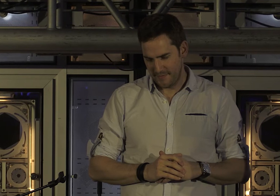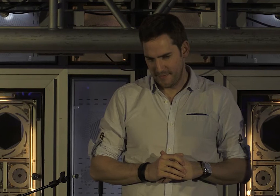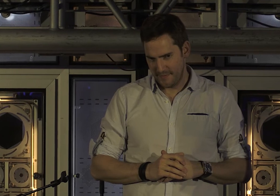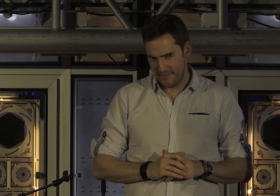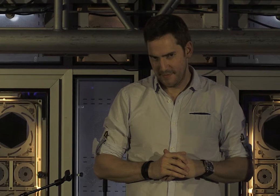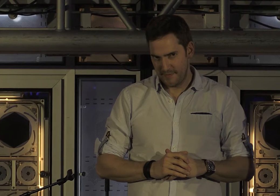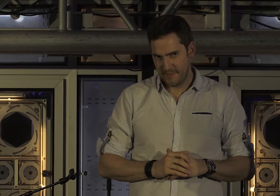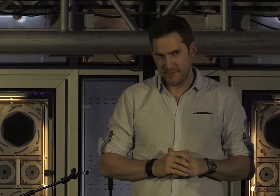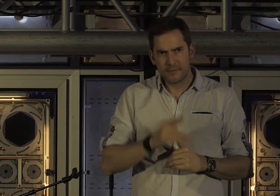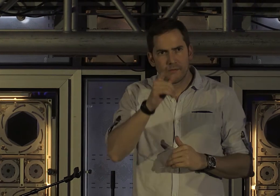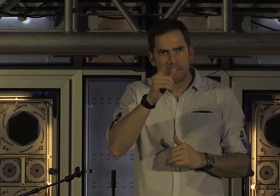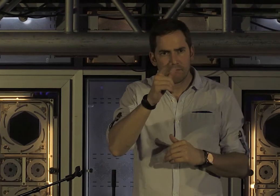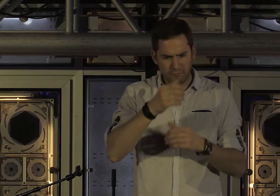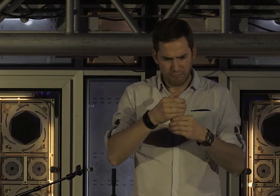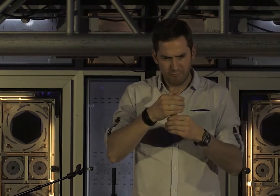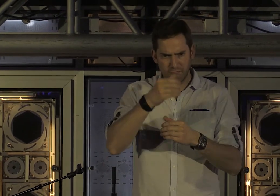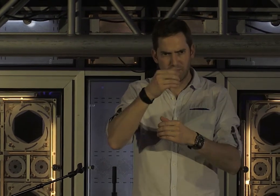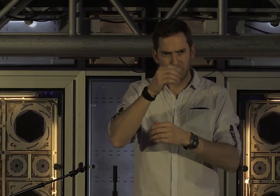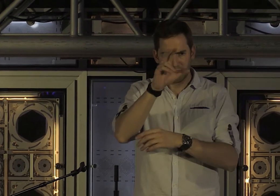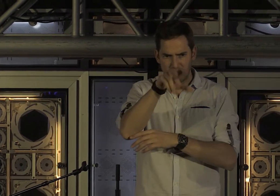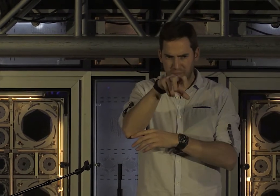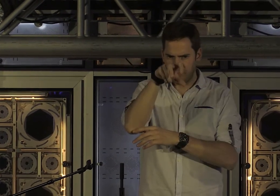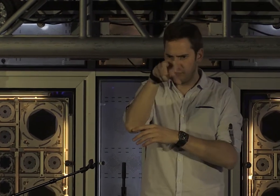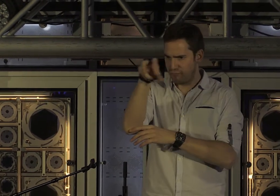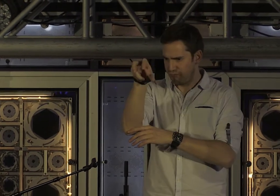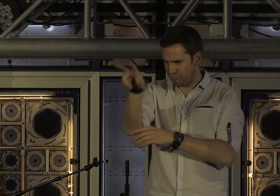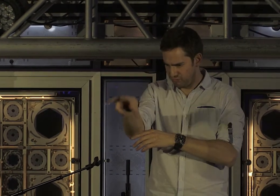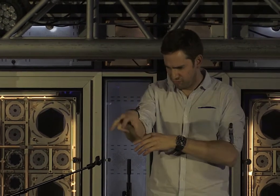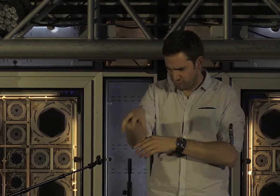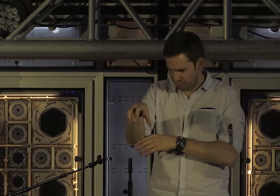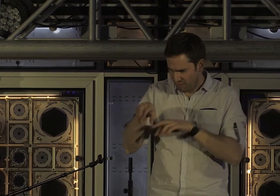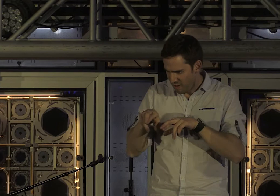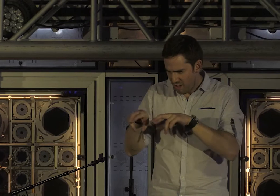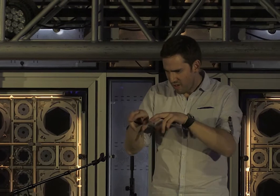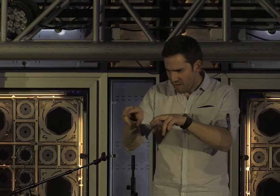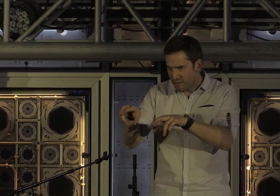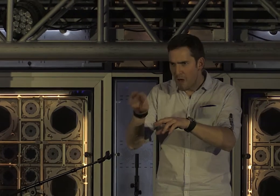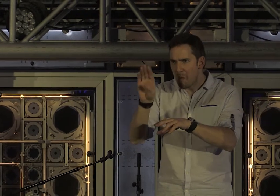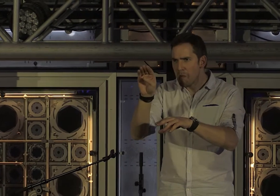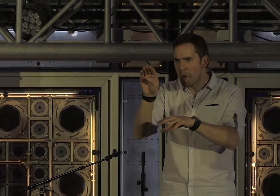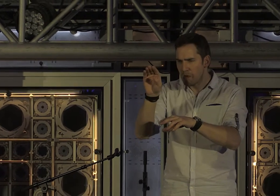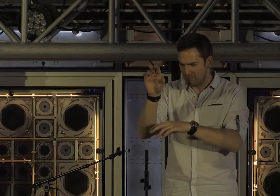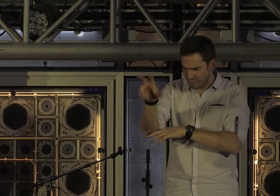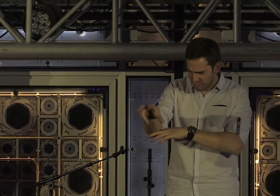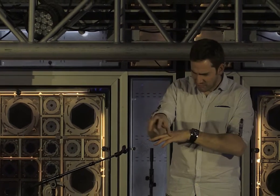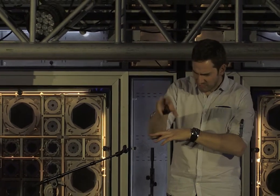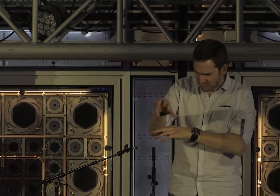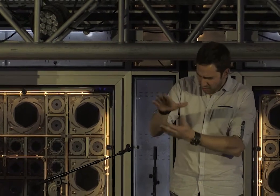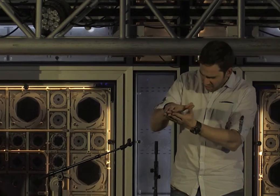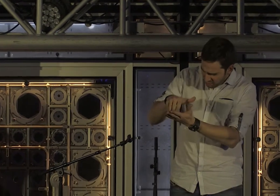Bonjour la grue, couronnée, raclant ta gorge bleue. Tu raques au bec de miel, colombe des bois